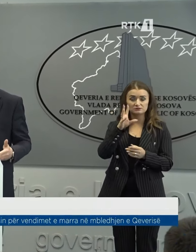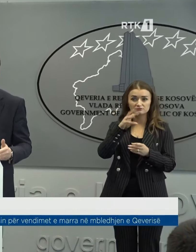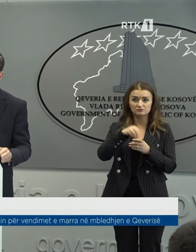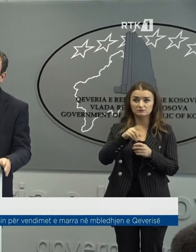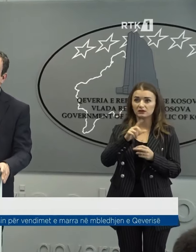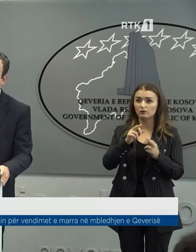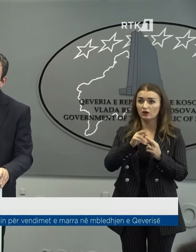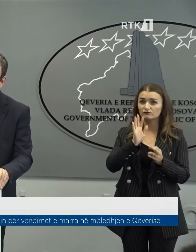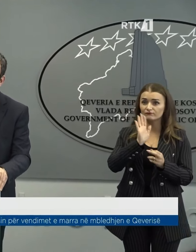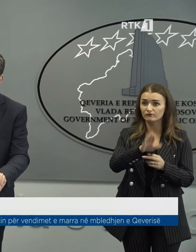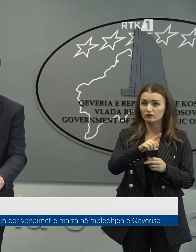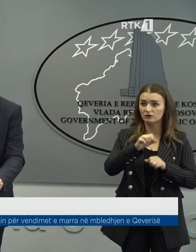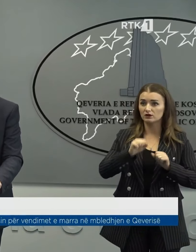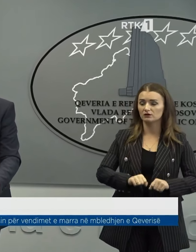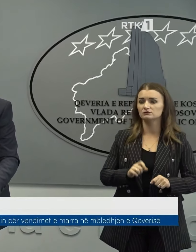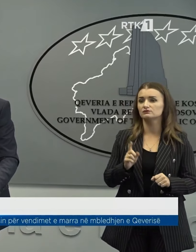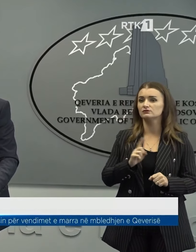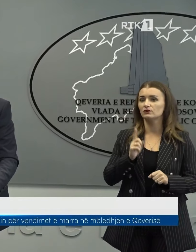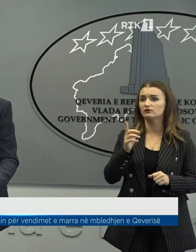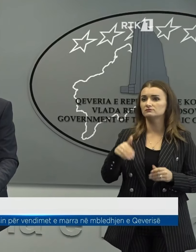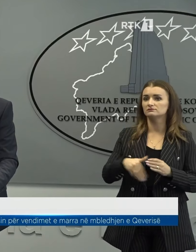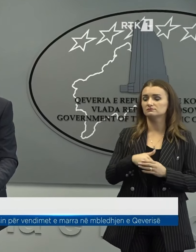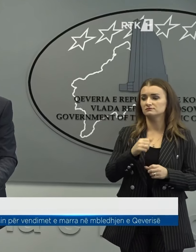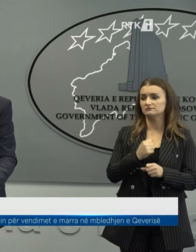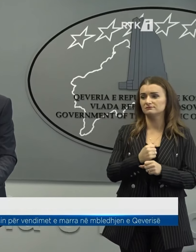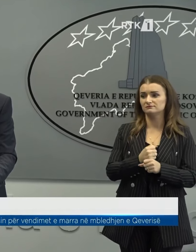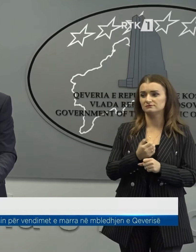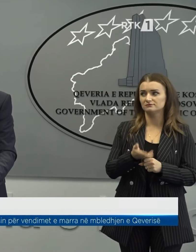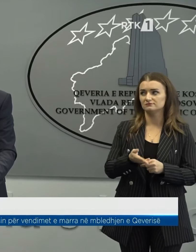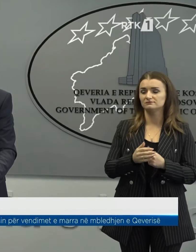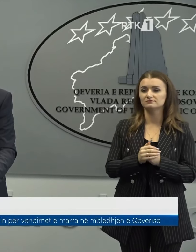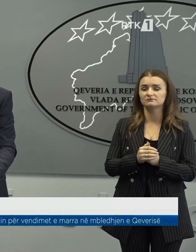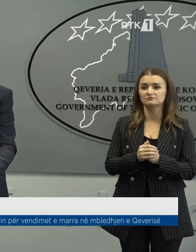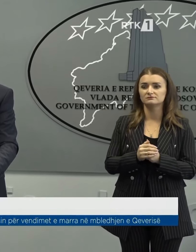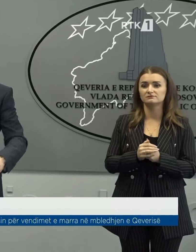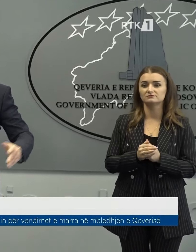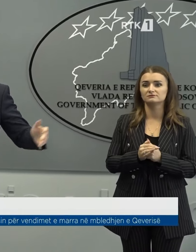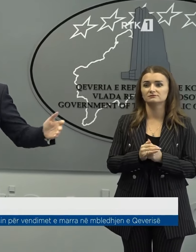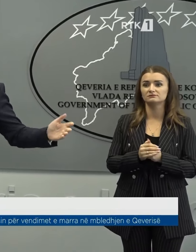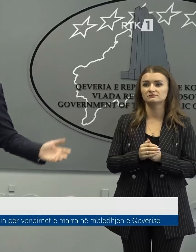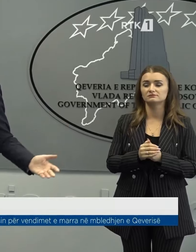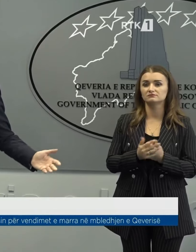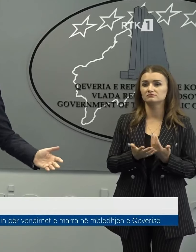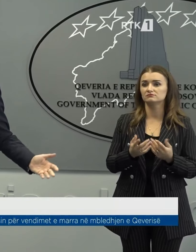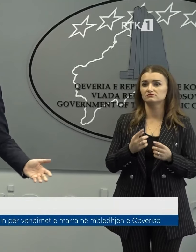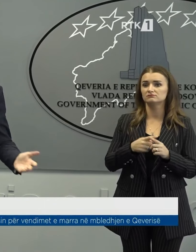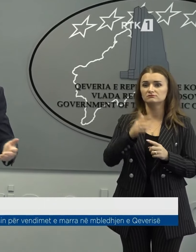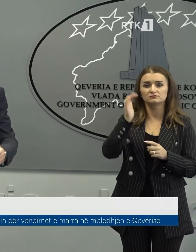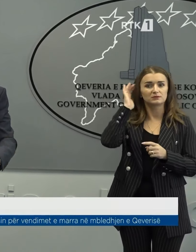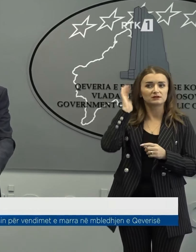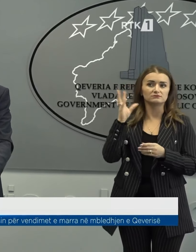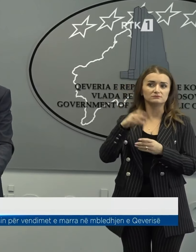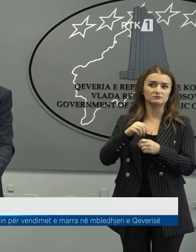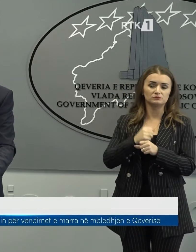Ministri e Mjedisit, Planifikimit Hapsinore dhe Infrastrukturës, e Ministria është në gjuhën e Qeverisë Republikës